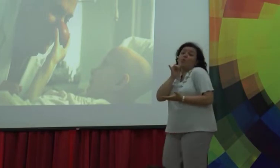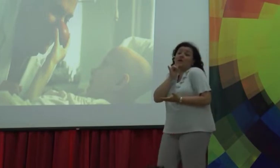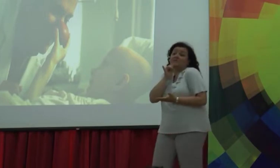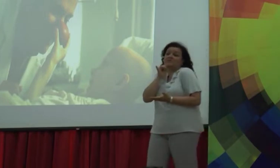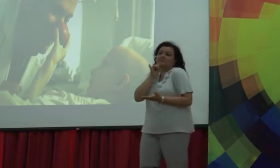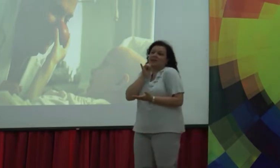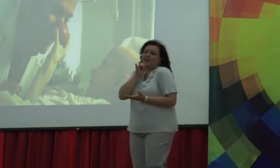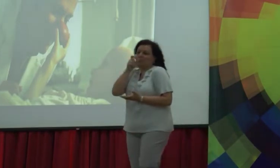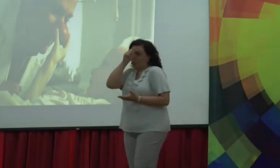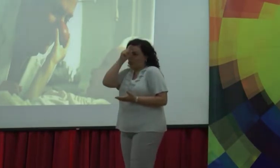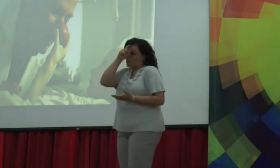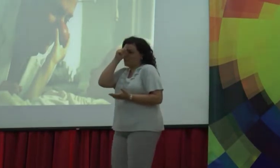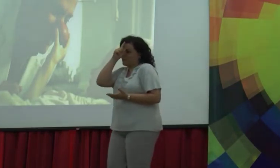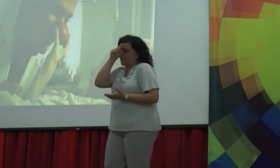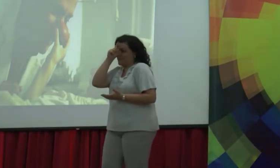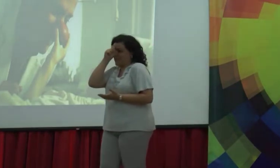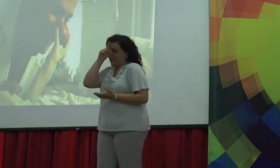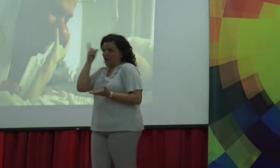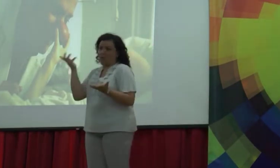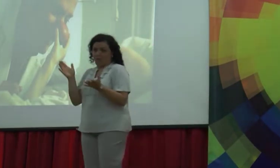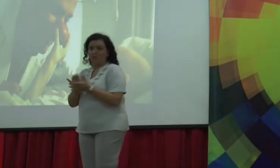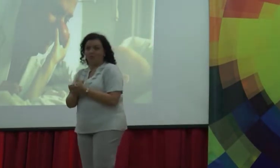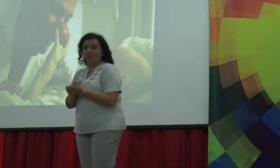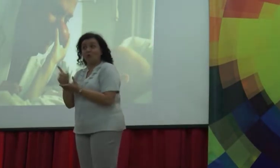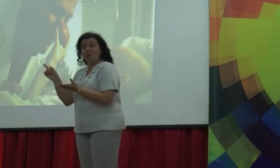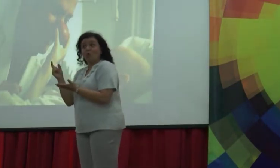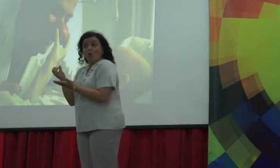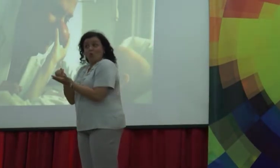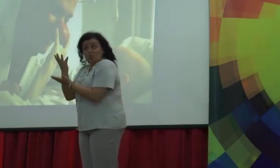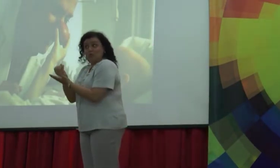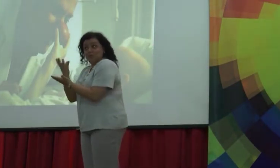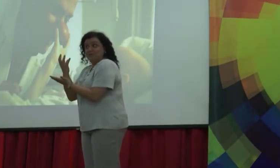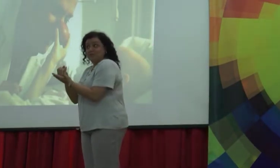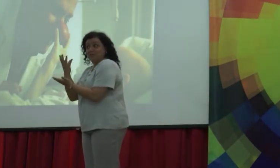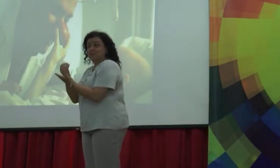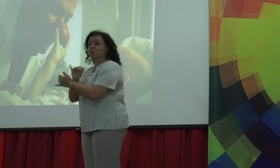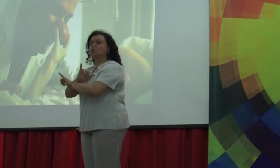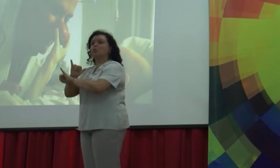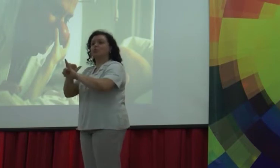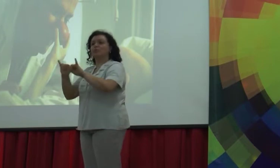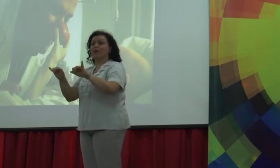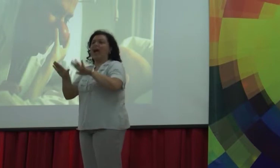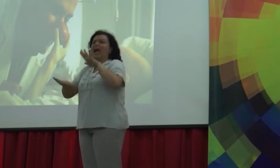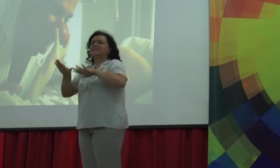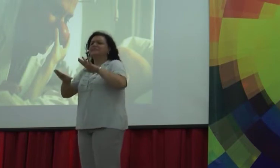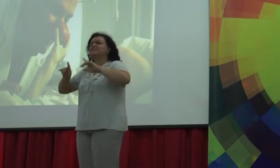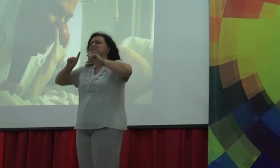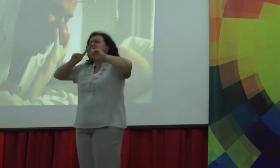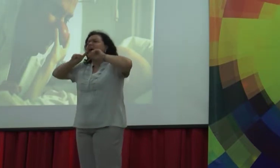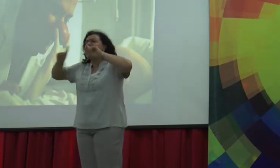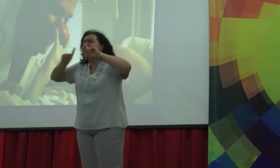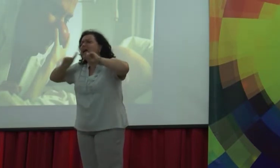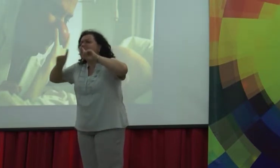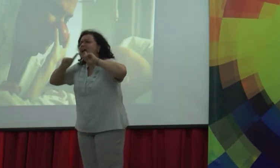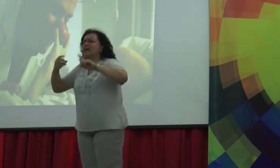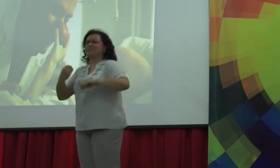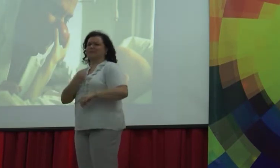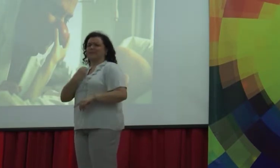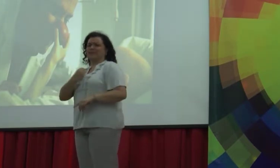próximo. Outro exemplo, um hospital. A doutrina espírita